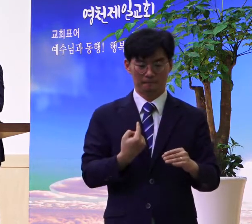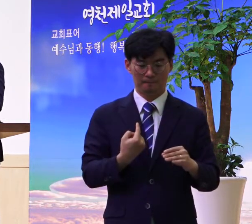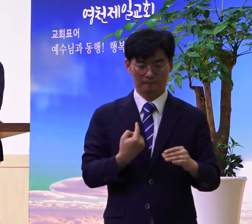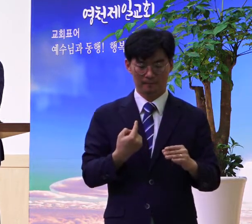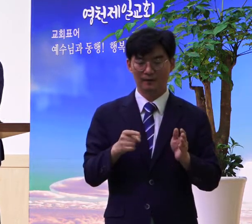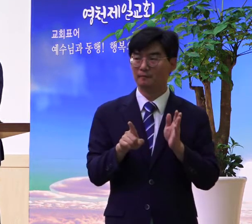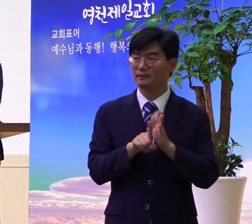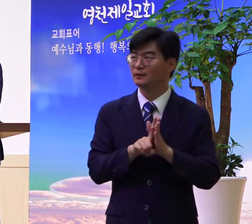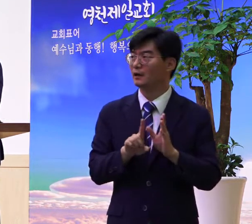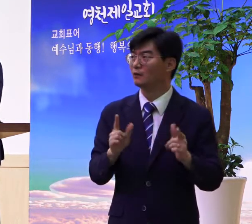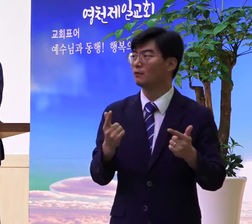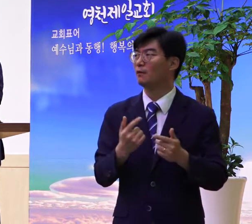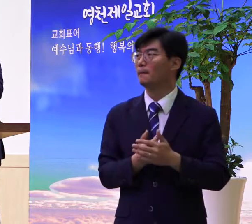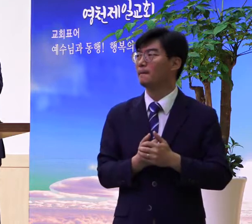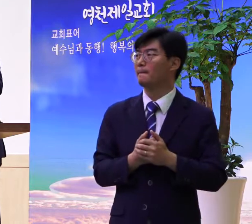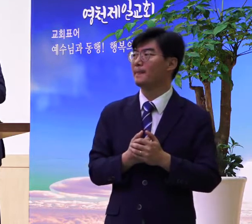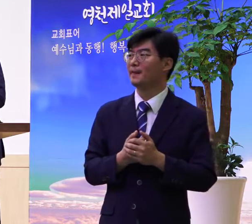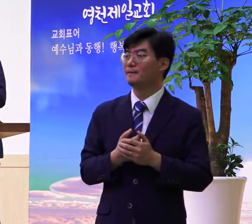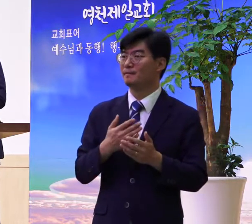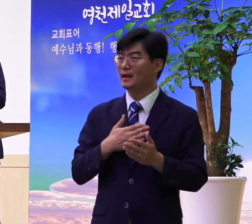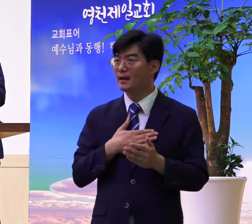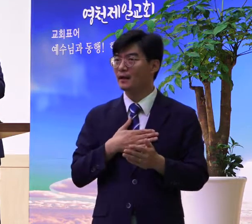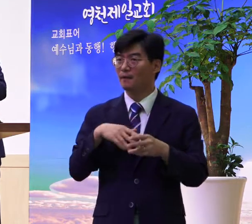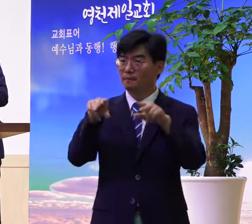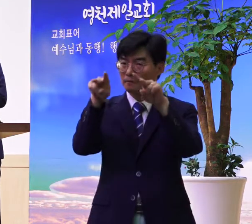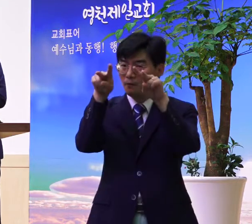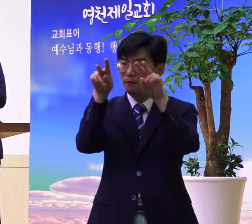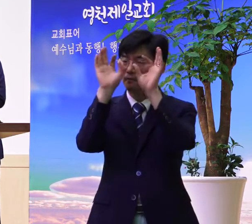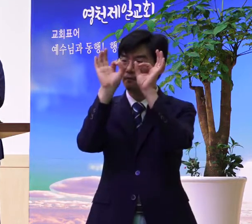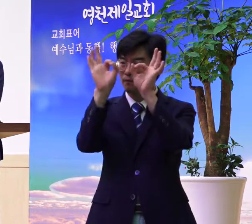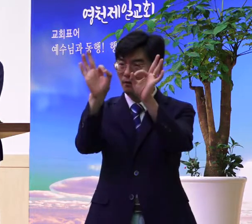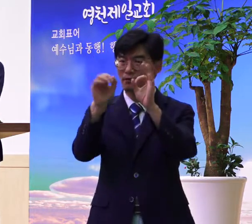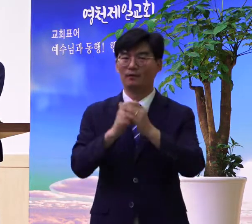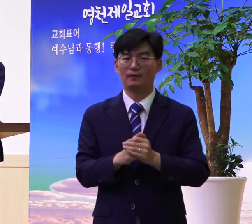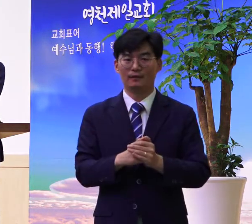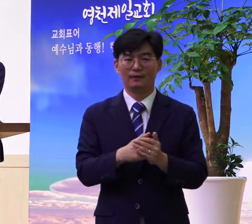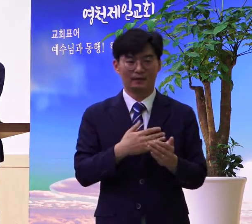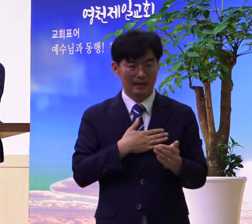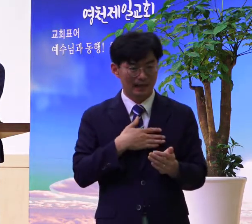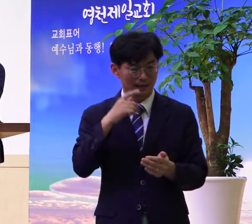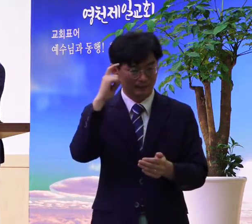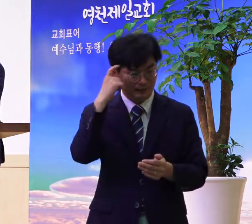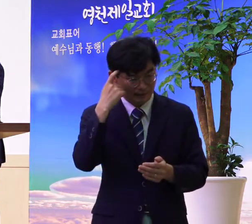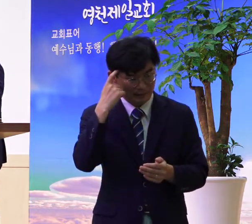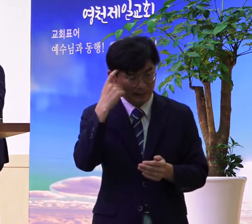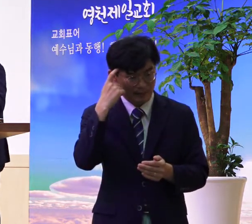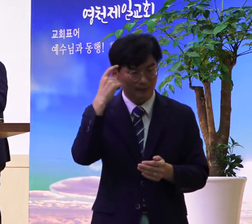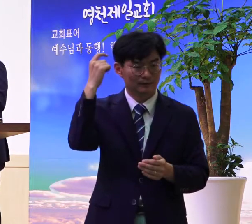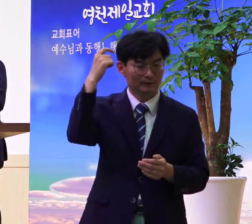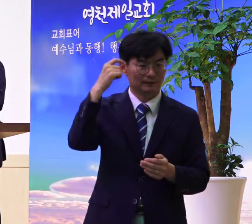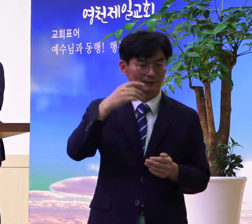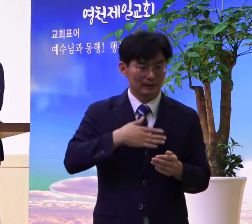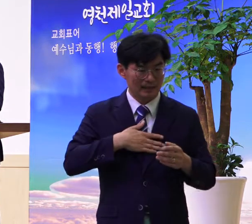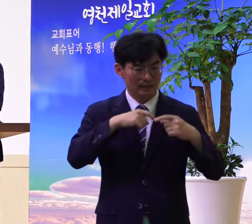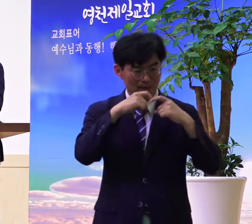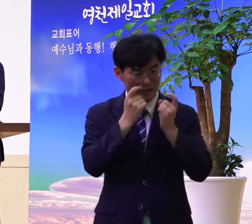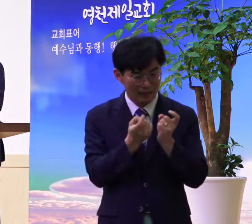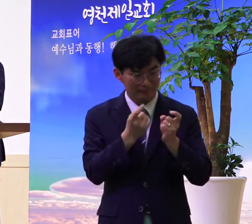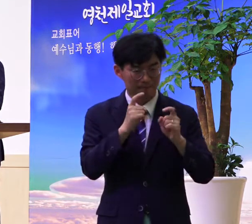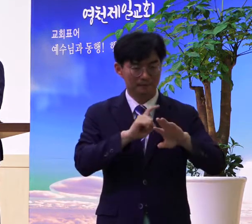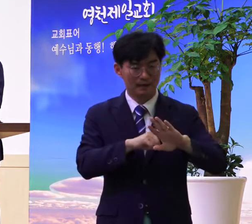많이 한다고 하는데 자신의 시각, 눈으로 보는 것, 그리고 자신의 어떤 감각, 경험에 의한 그런 느낌들이 있죠.